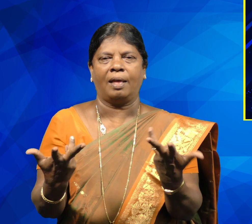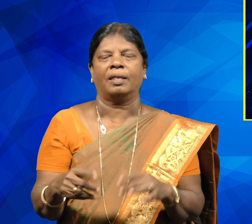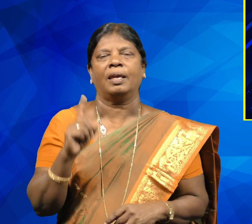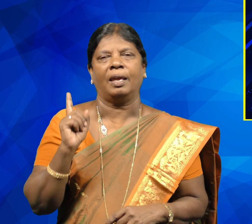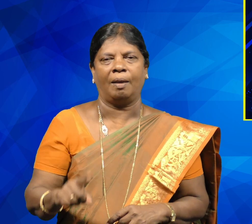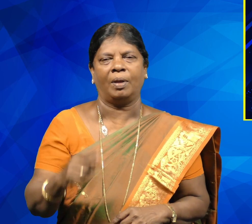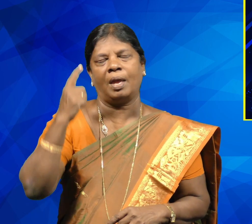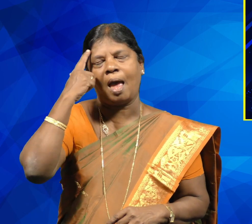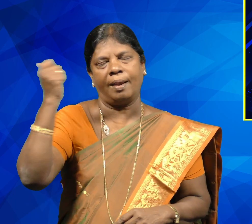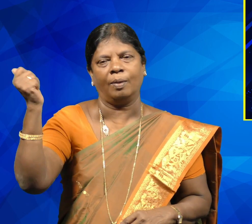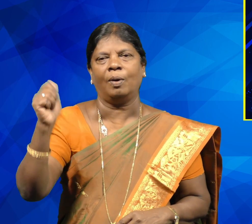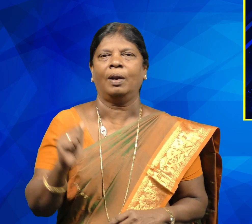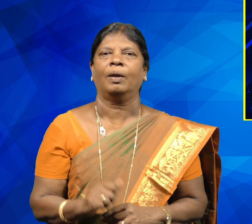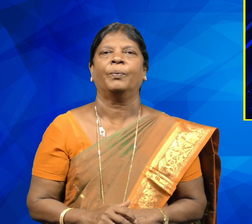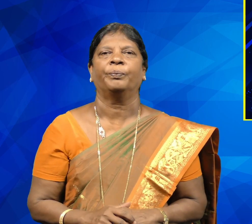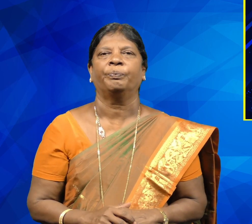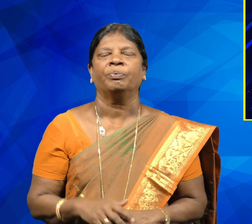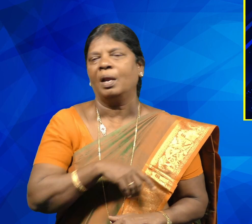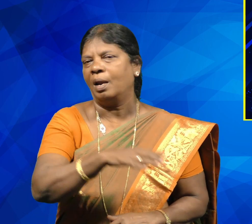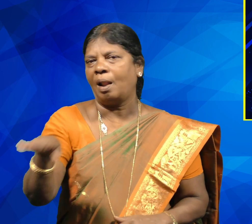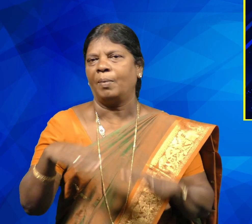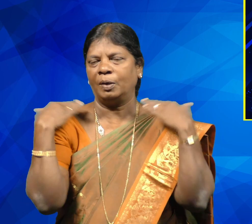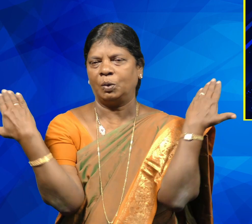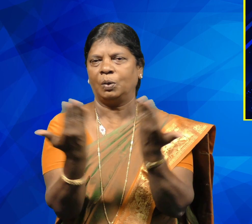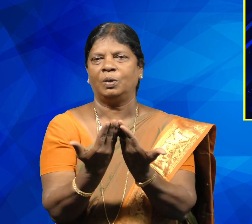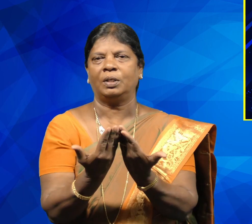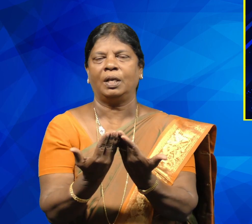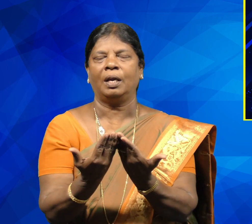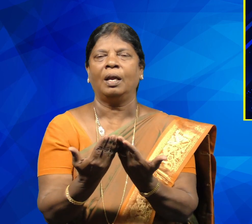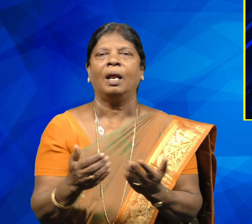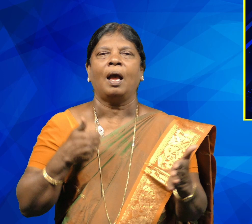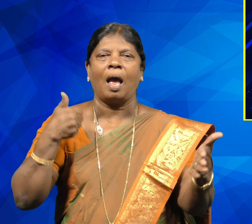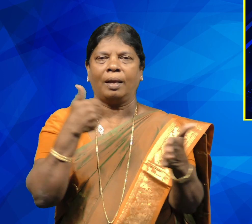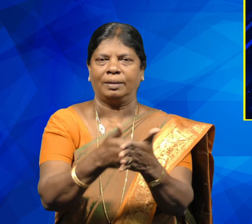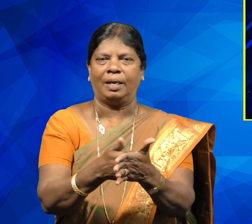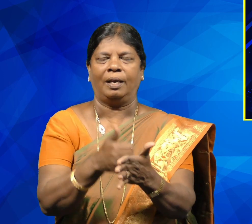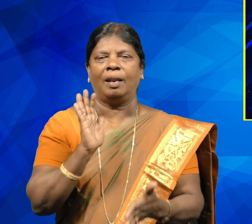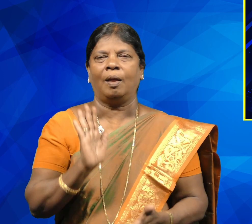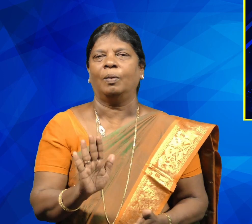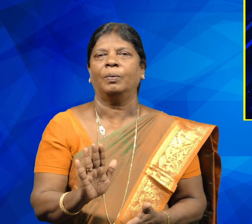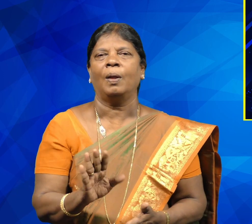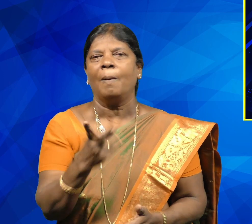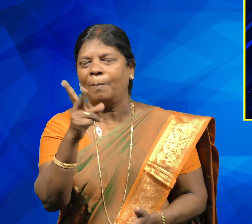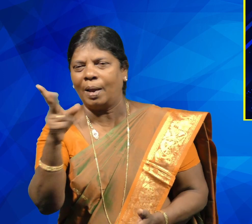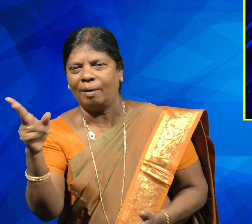நிலையற்றது என்பதை அறிந்து கொள்கிறோம். நம்மை சுற்றி நடக்கும்